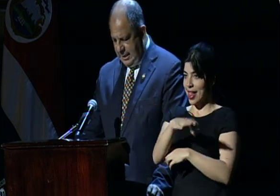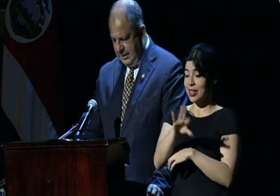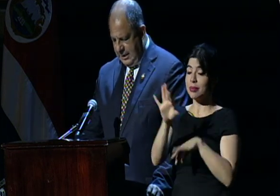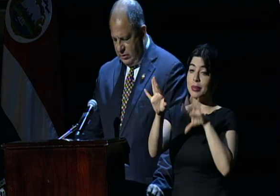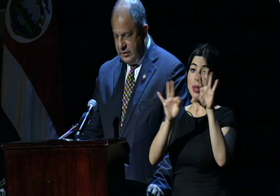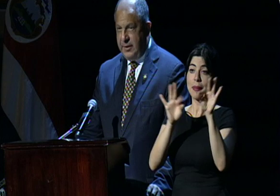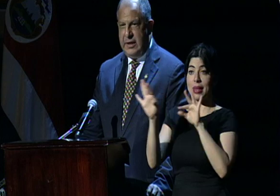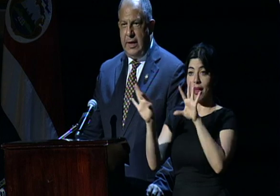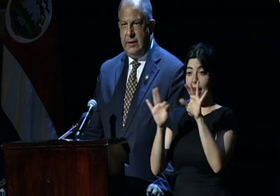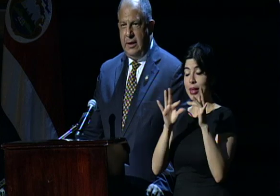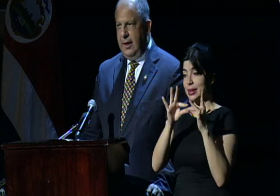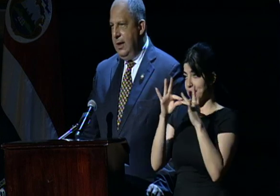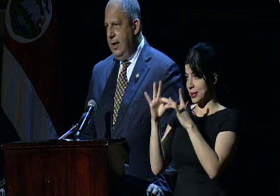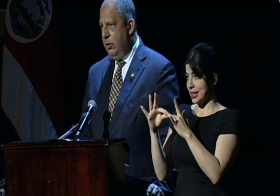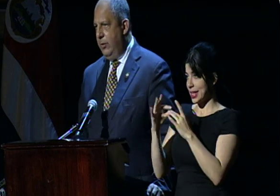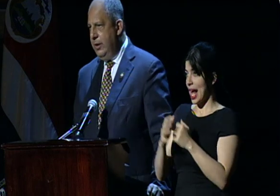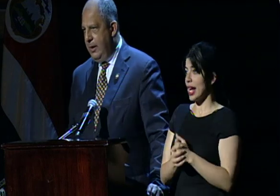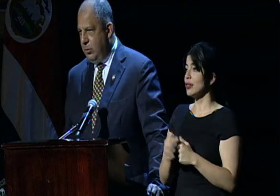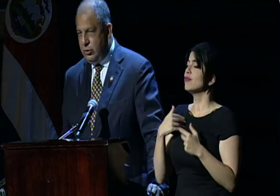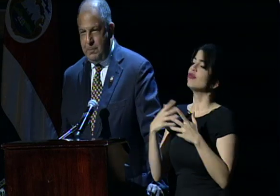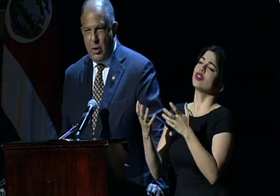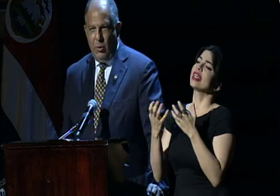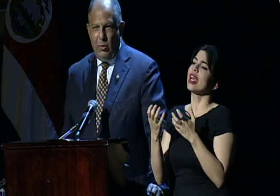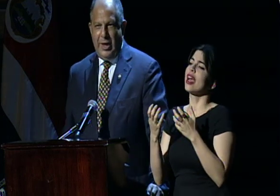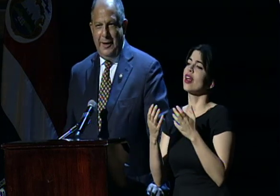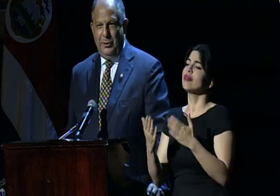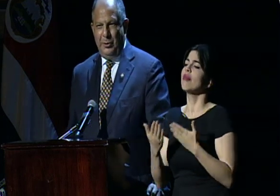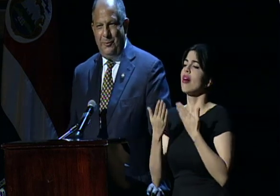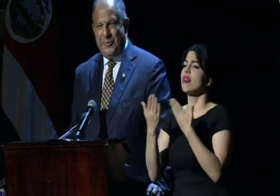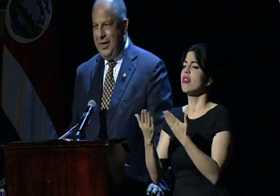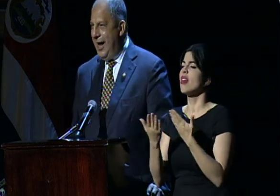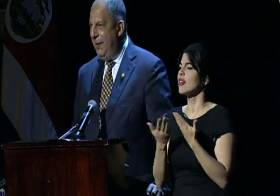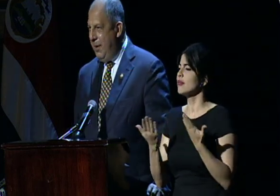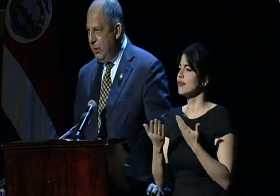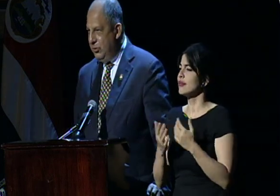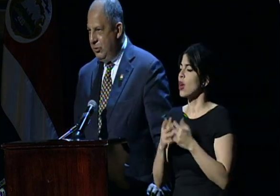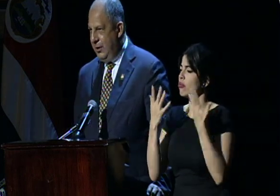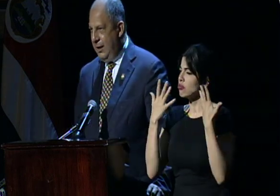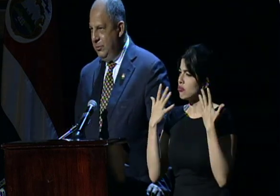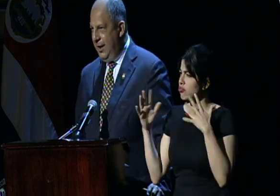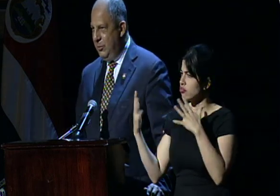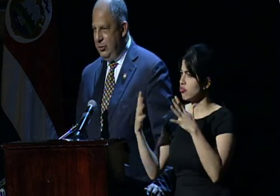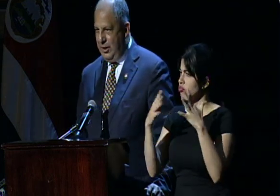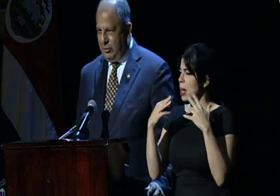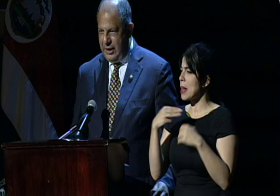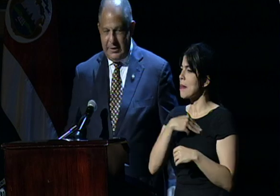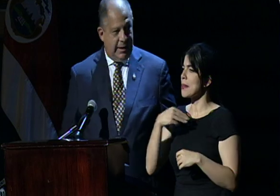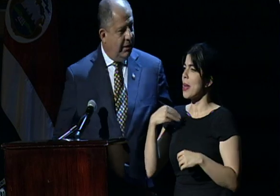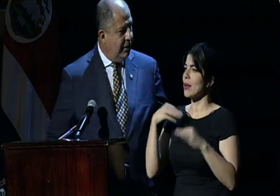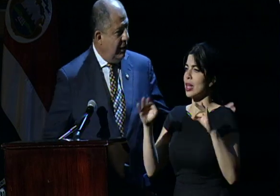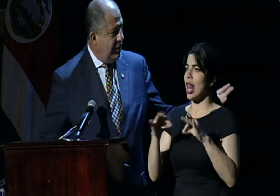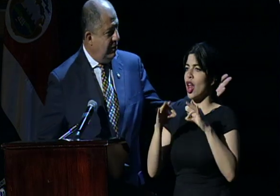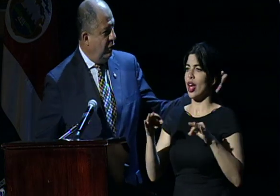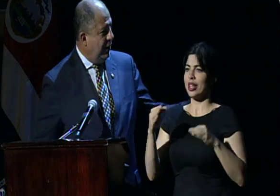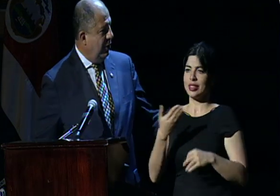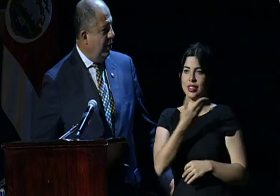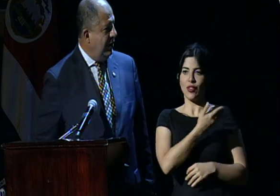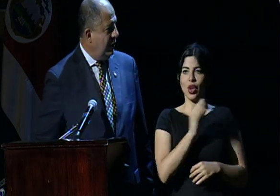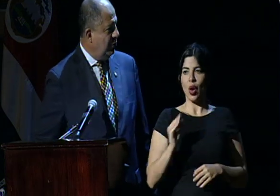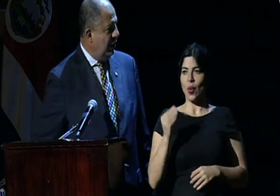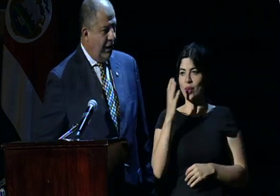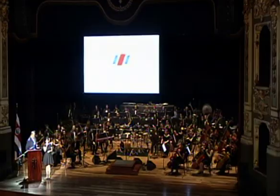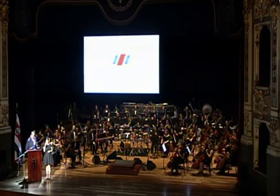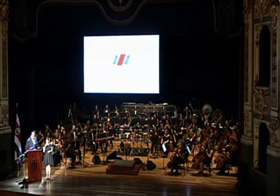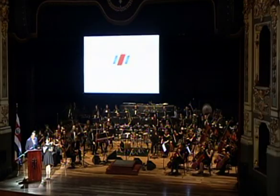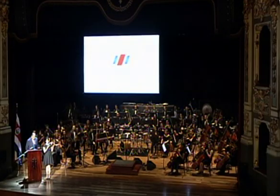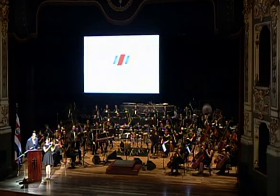invitadas e invitados especiales, quiero que brindemos un cálido aplauso a los miembros de la Orquesta Sinfónica Juvenil